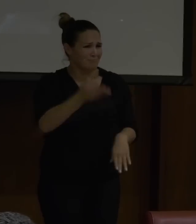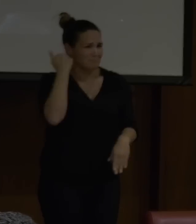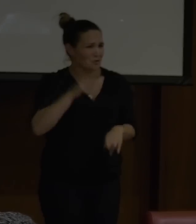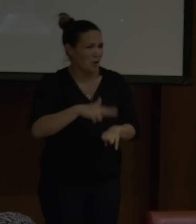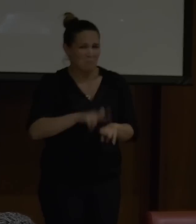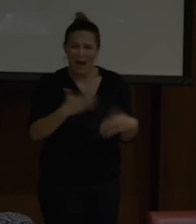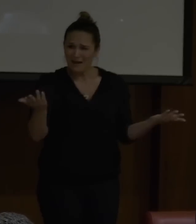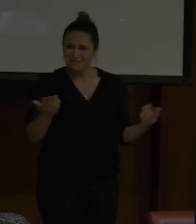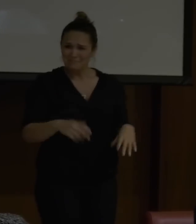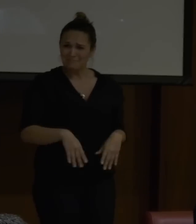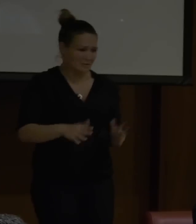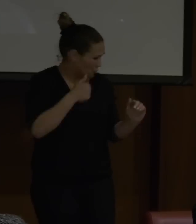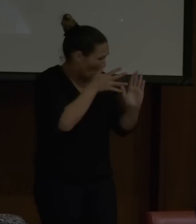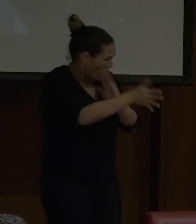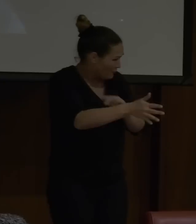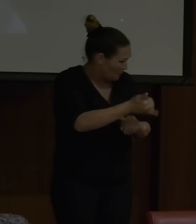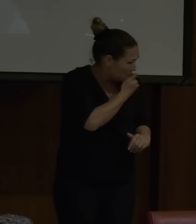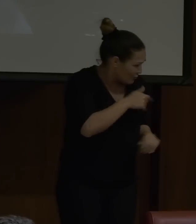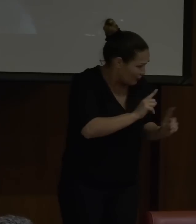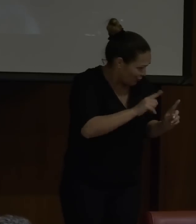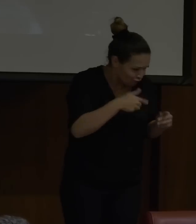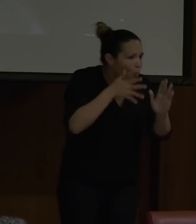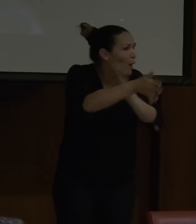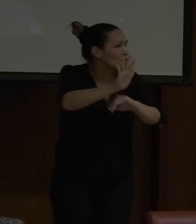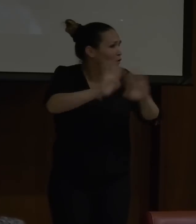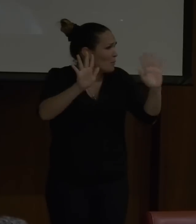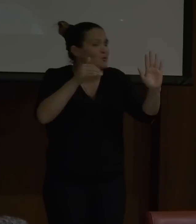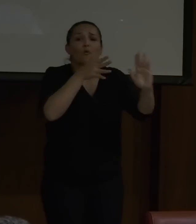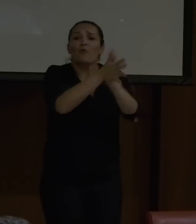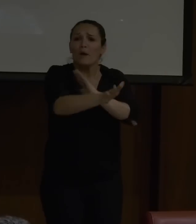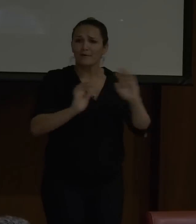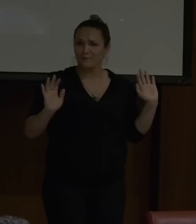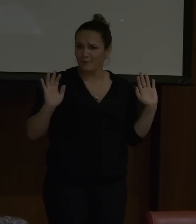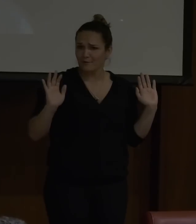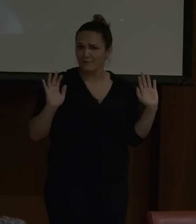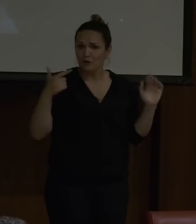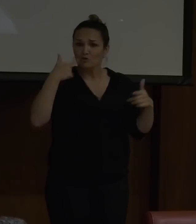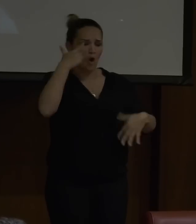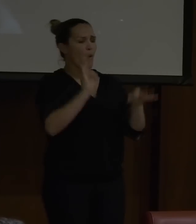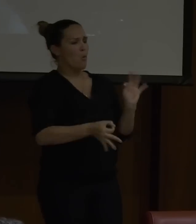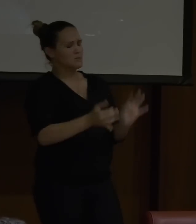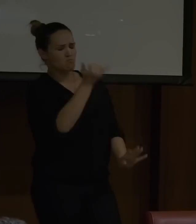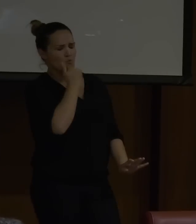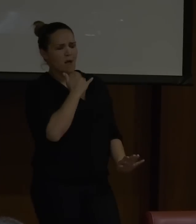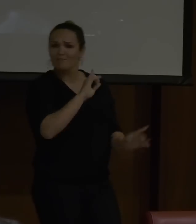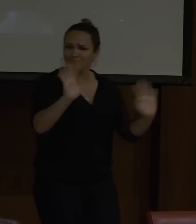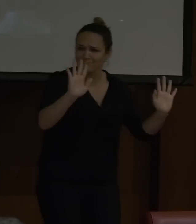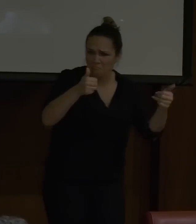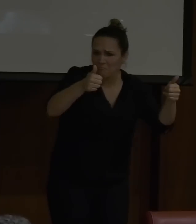yo estoy contándolo. Yo solo lo estoy contando, yo no estoy juzgando nada, ni me faltaba.